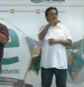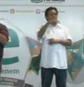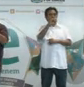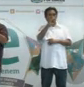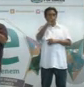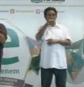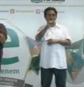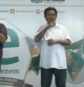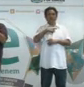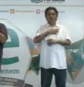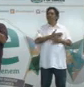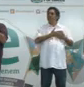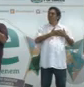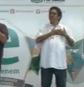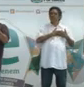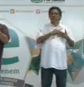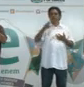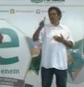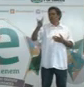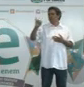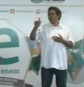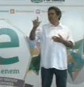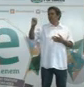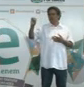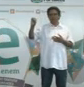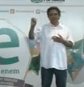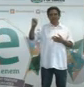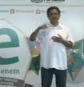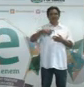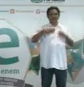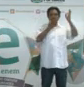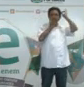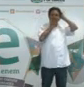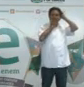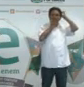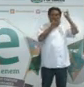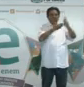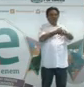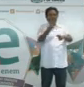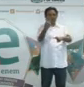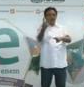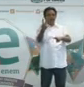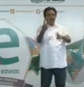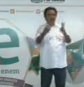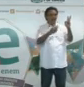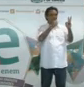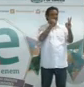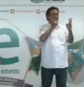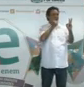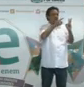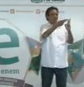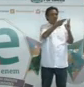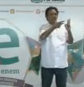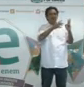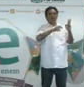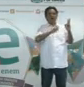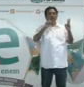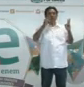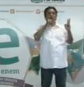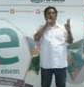apaixonado pelo Diogo. São duas índias, olha a mistura de índio com branco. Duas índias amando o mesmo